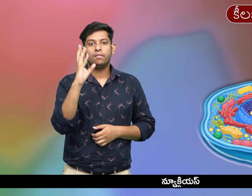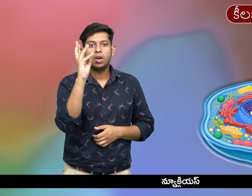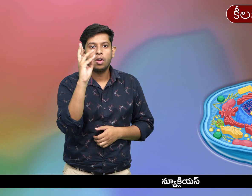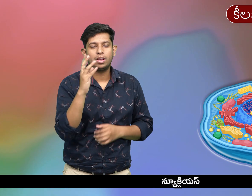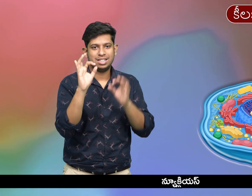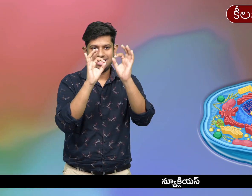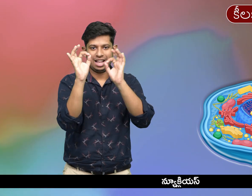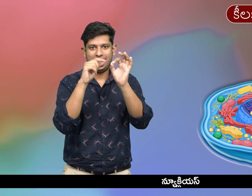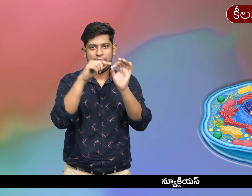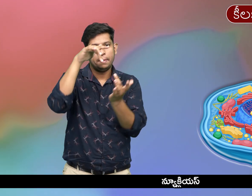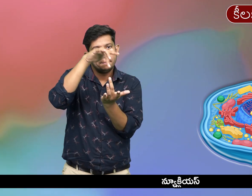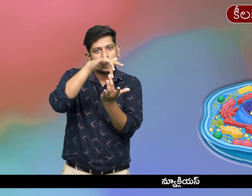న్యూక్లియస్,